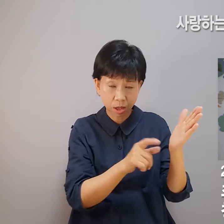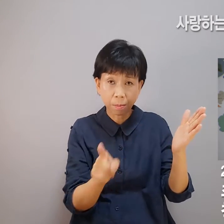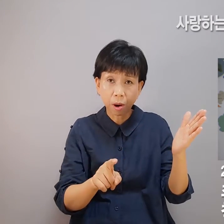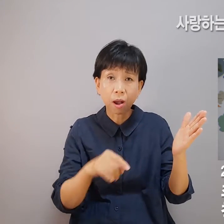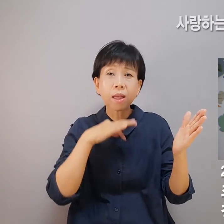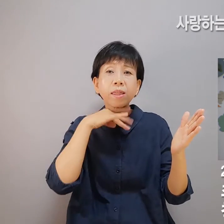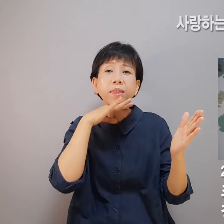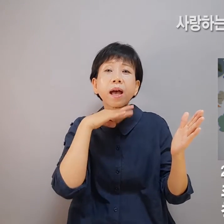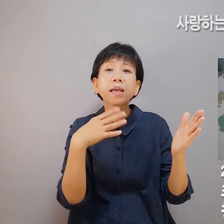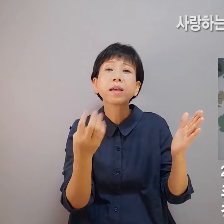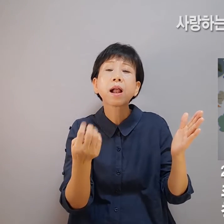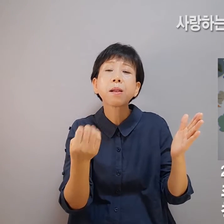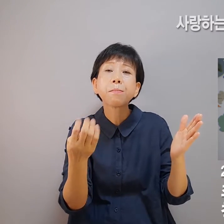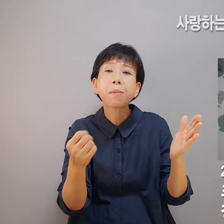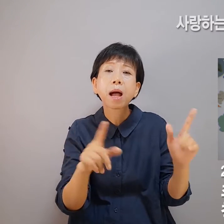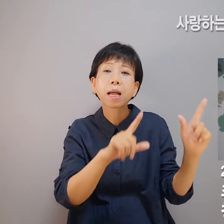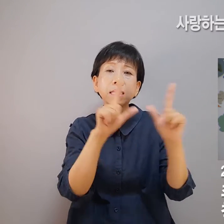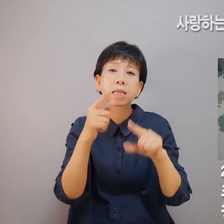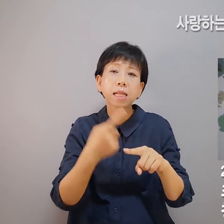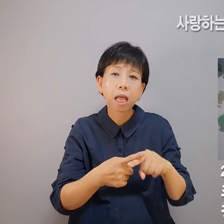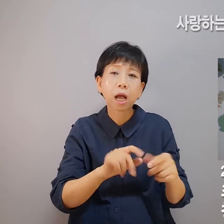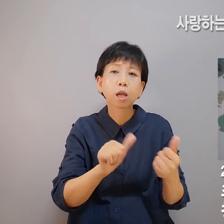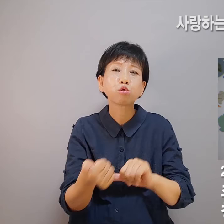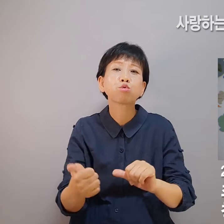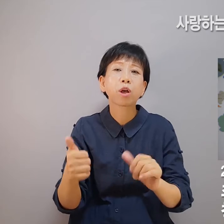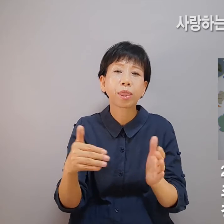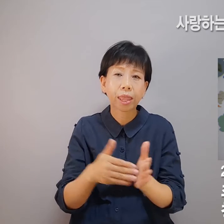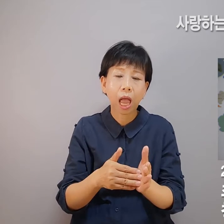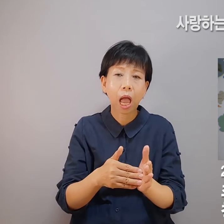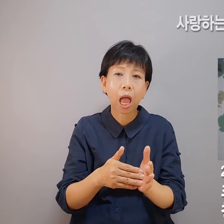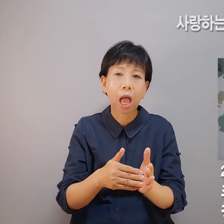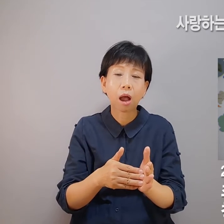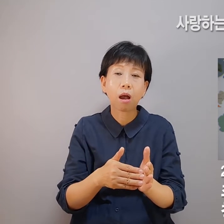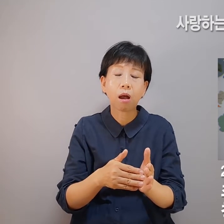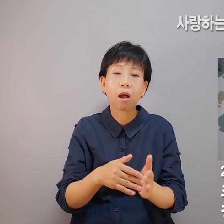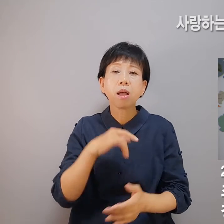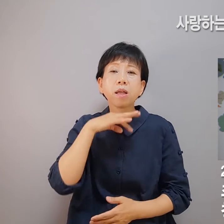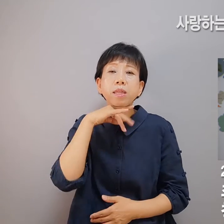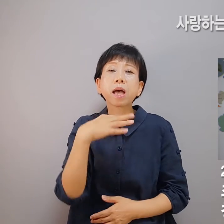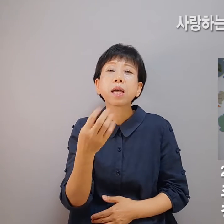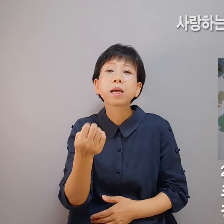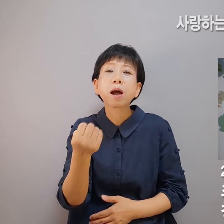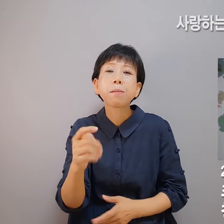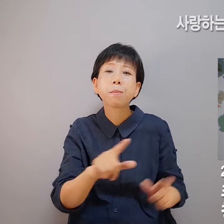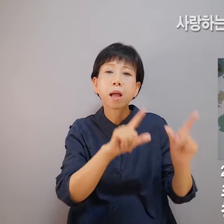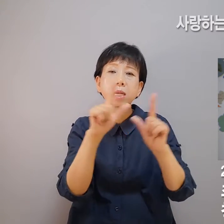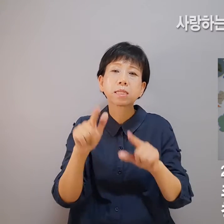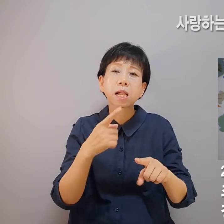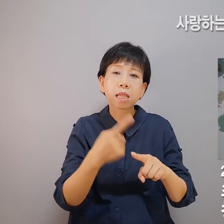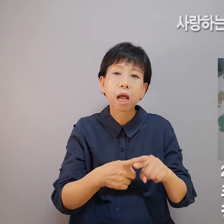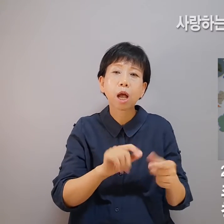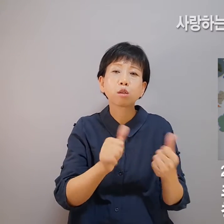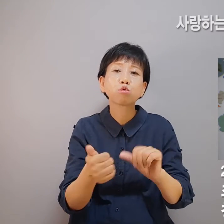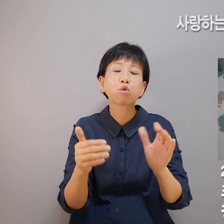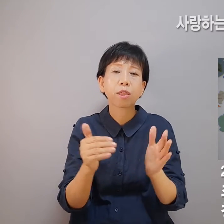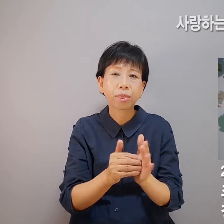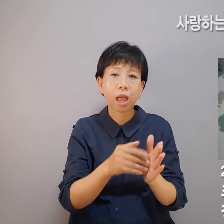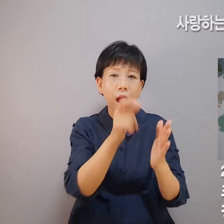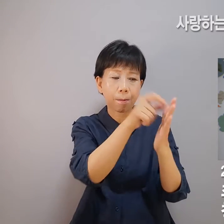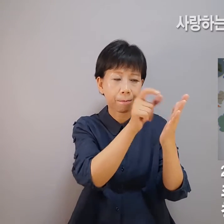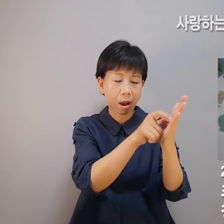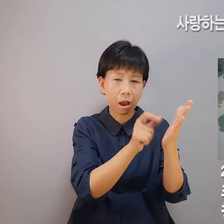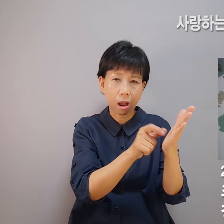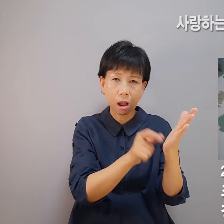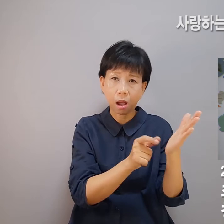죽었더라, 몇 세를 살다가 죽었더라, 뭐 어찌 보면 좀 이렇게 허무하고 허망해 보이는 그런 인생의 모습을 막